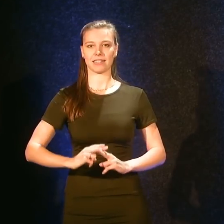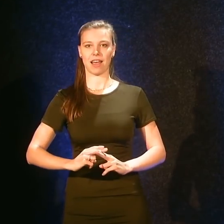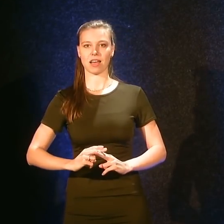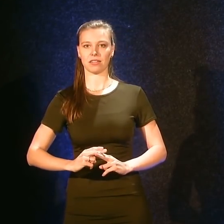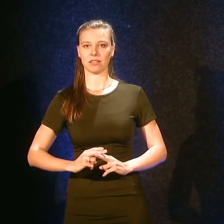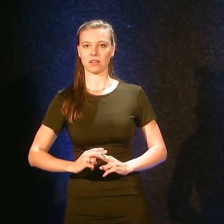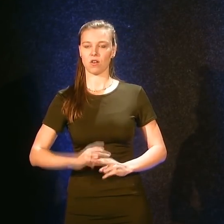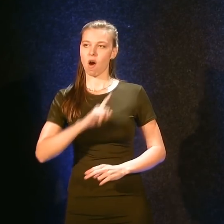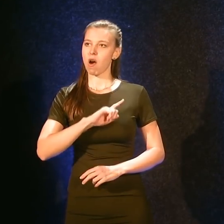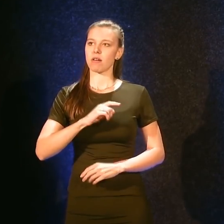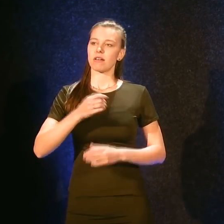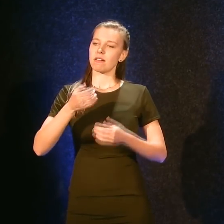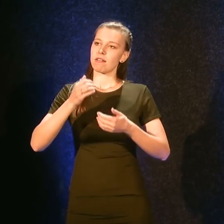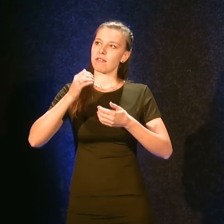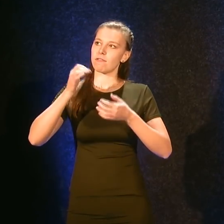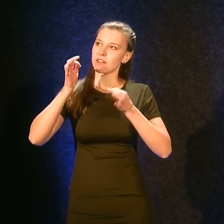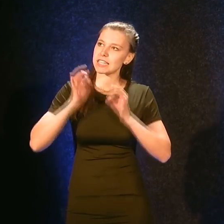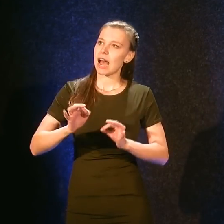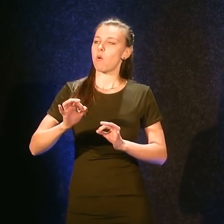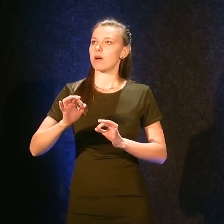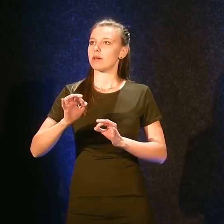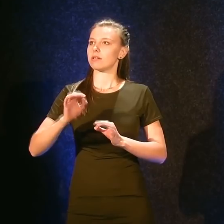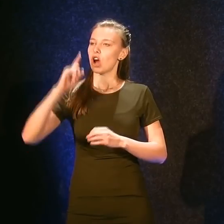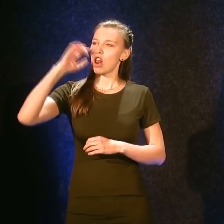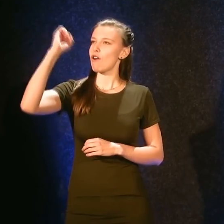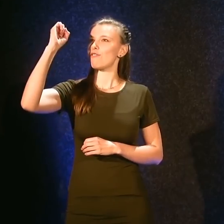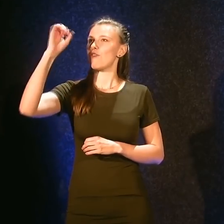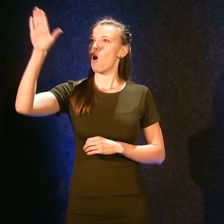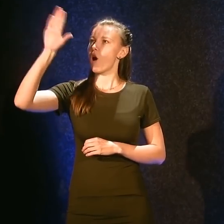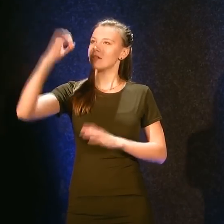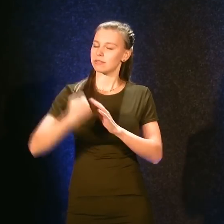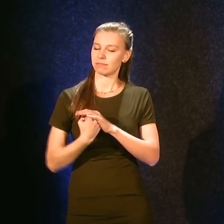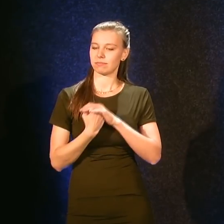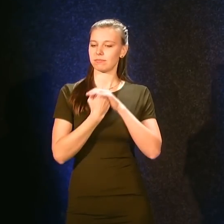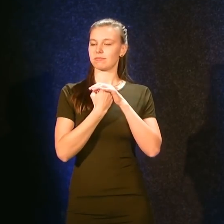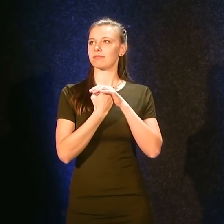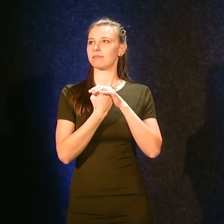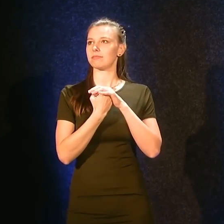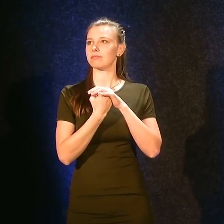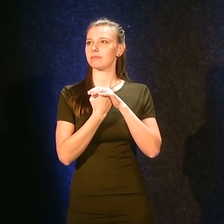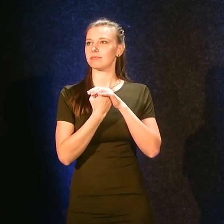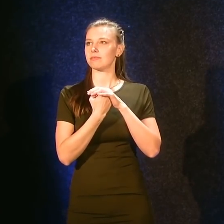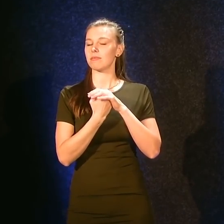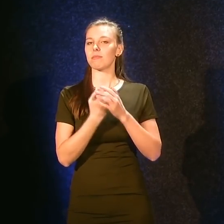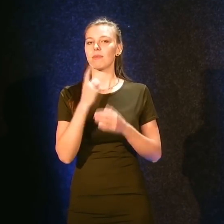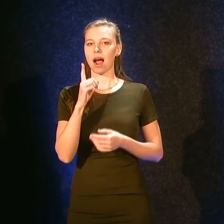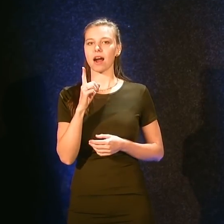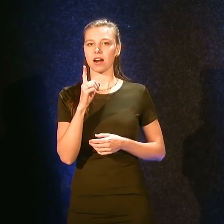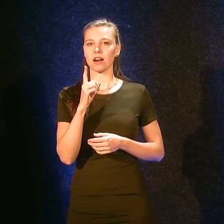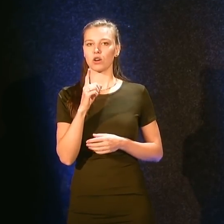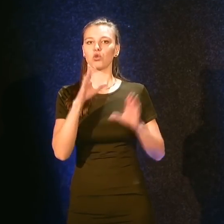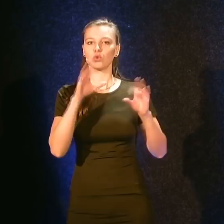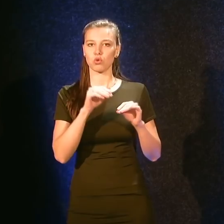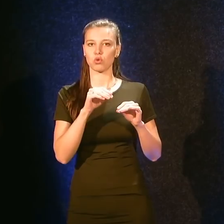Vertrouwen en geloven dat God je draagt. En anderzijds, vrienden. Doe wat je kunt doen.